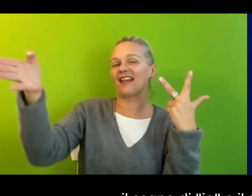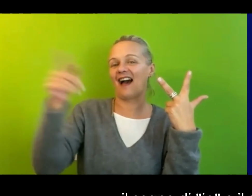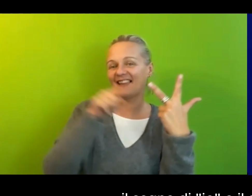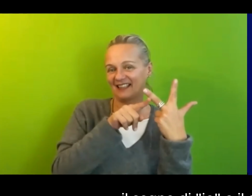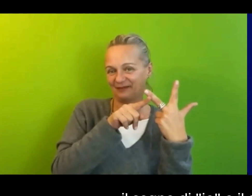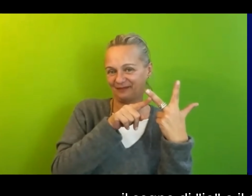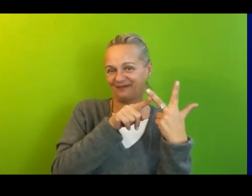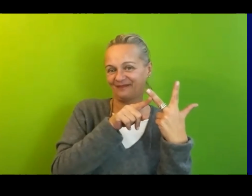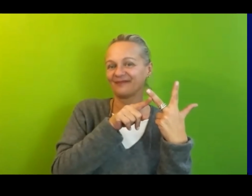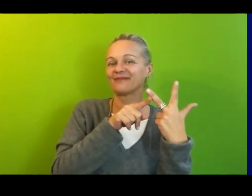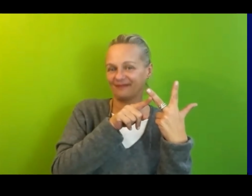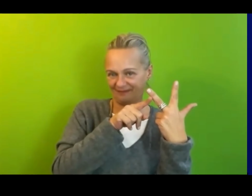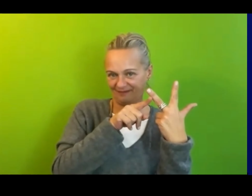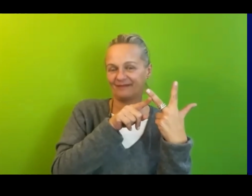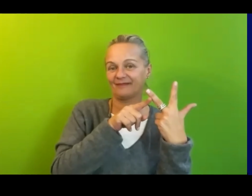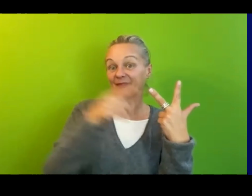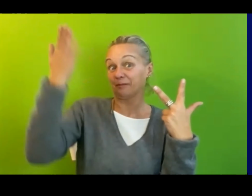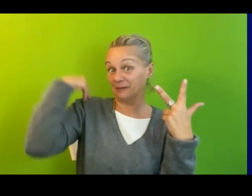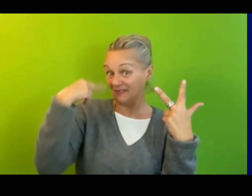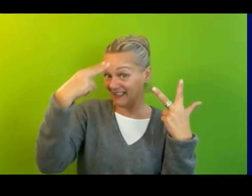e il segno di andare.